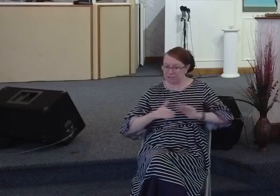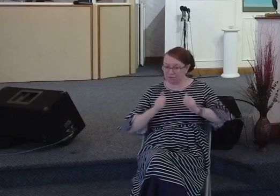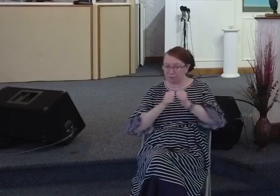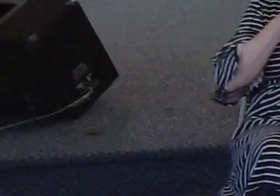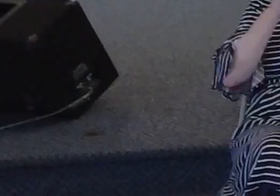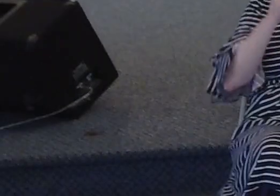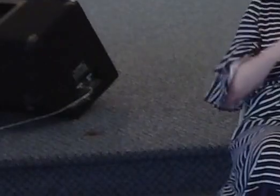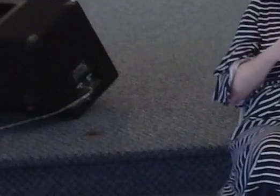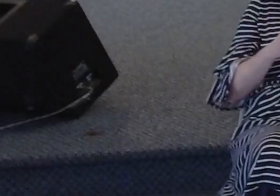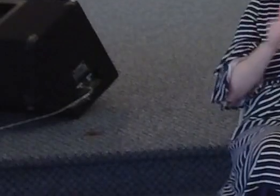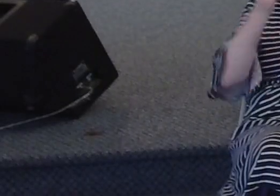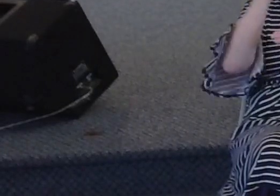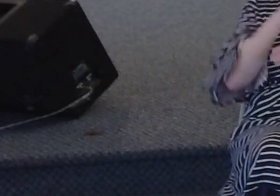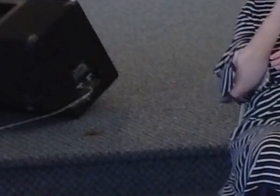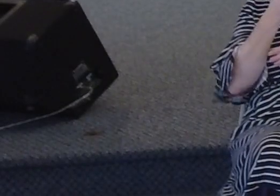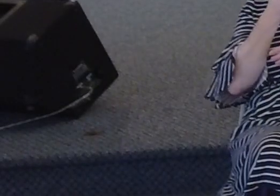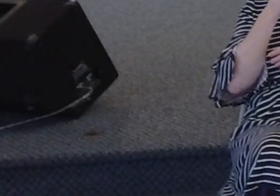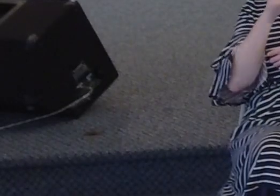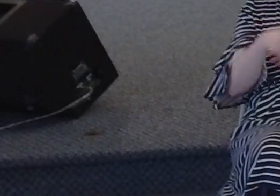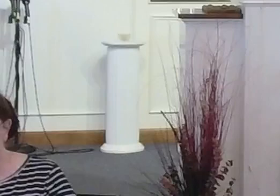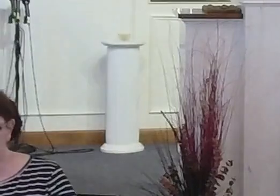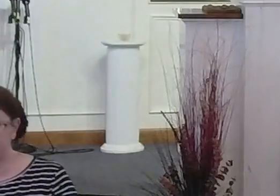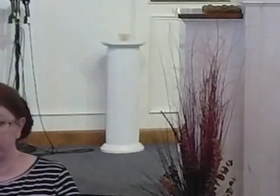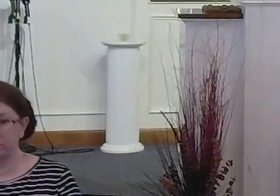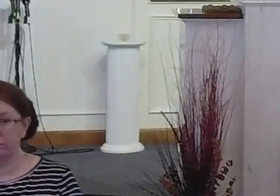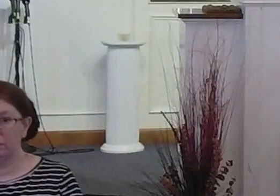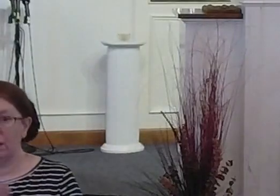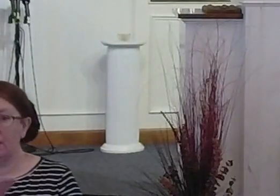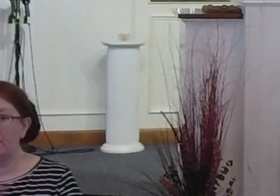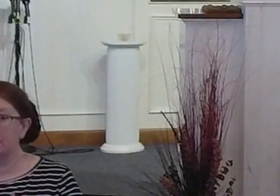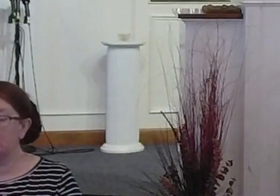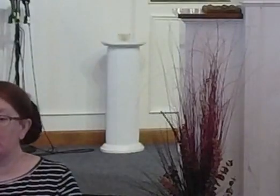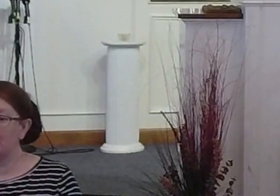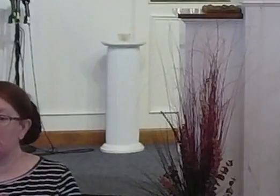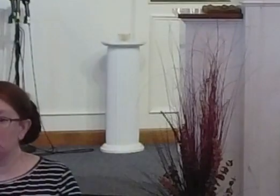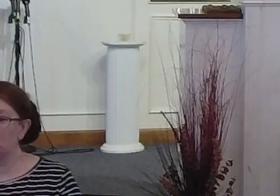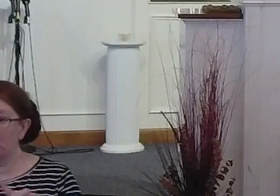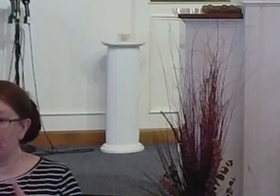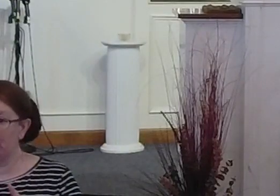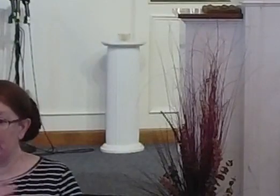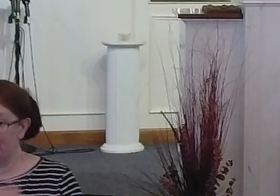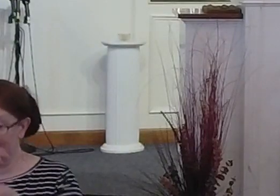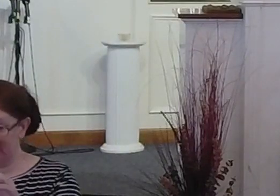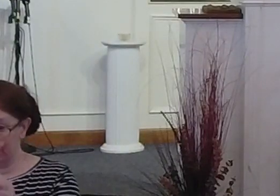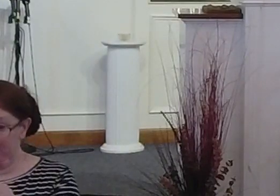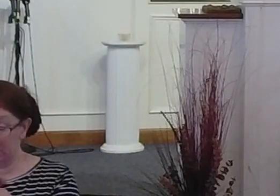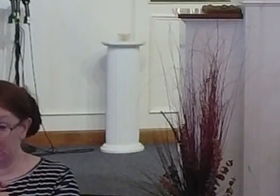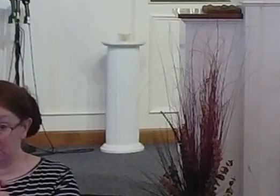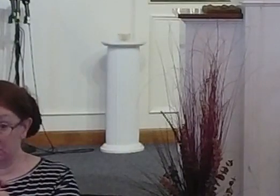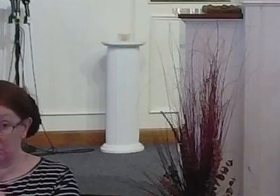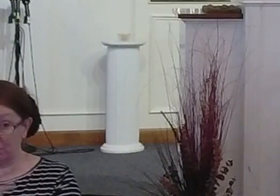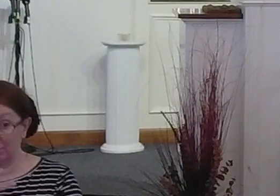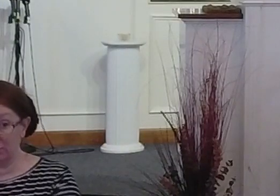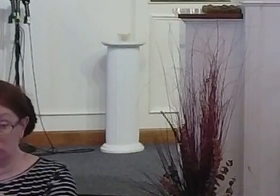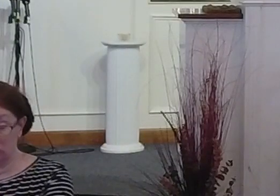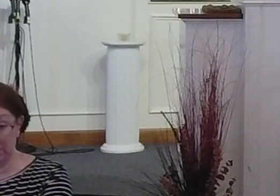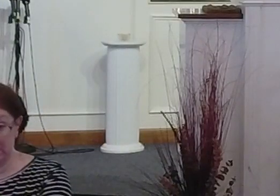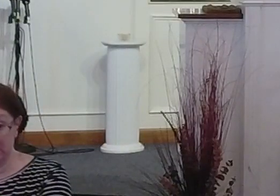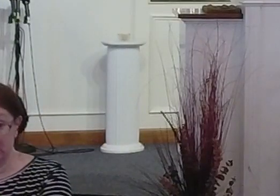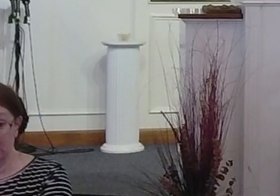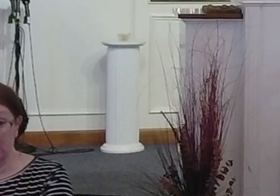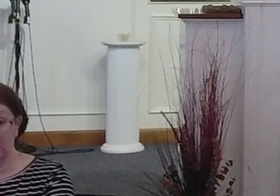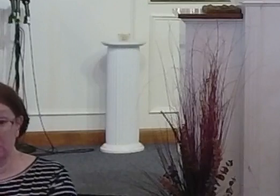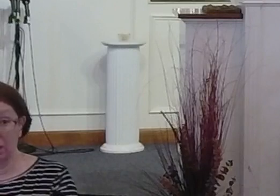mis vecinos, porque eso es lo que Dios nos instruye a hacer. Y son cosas con las que nosotros funcionamos como humanos. Pero yo pongo mi